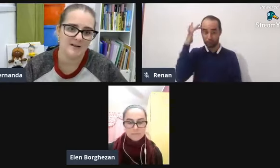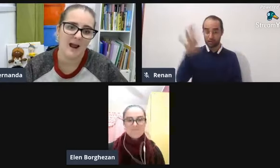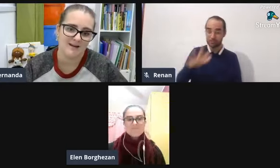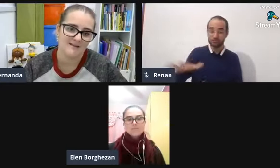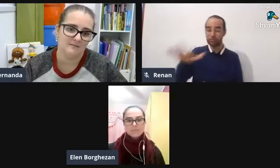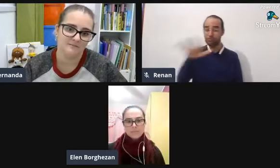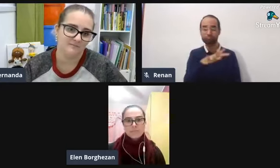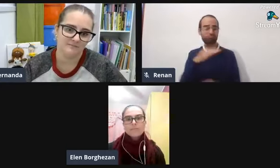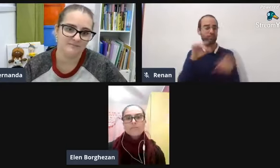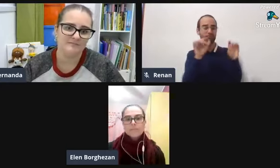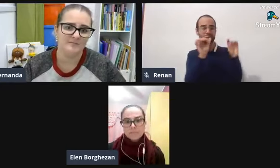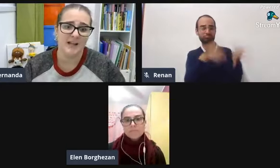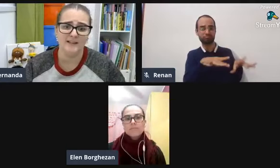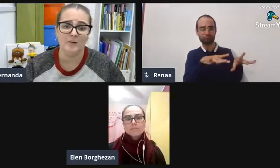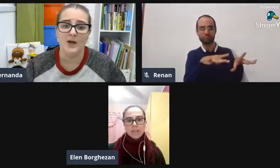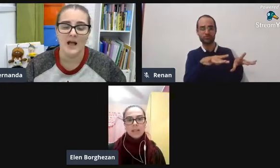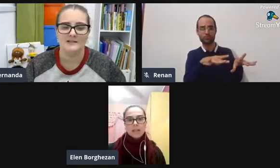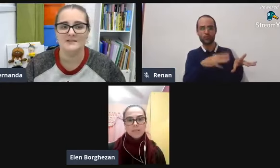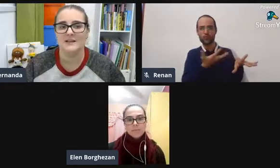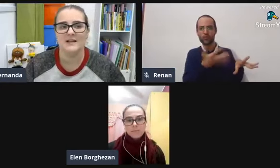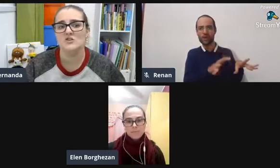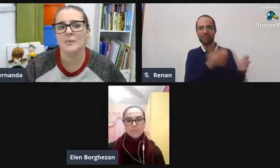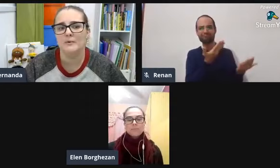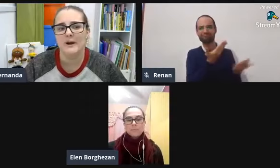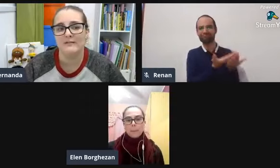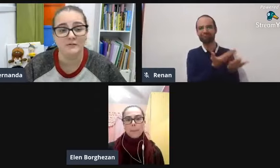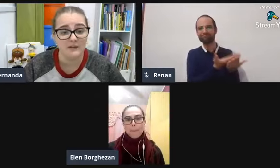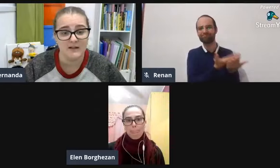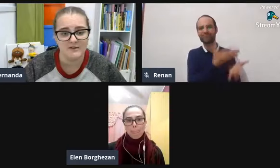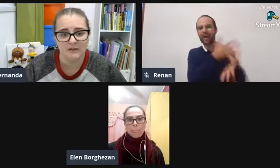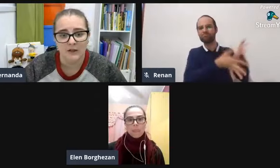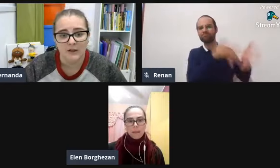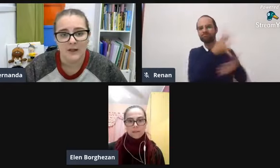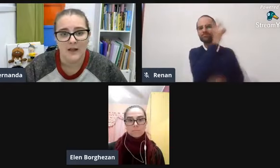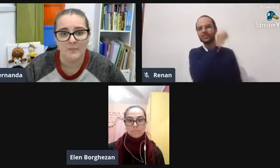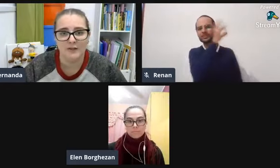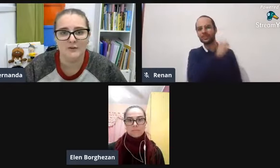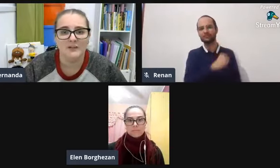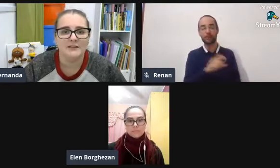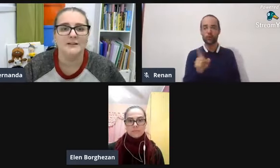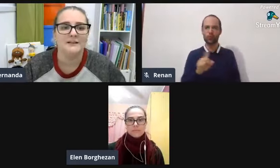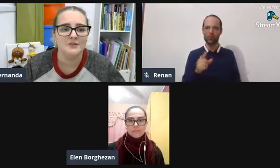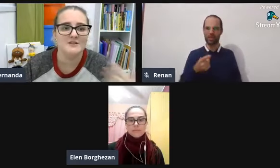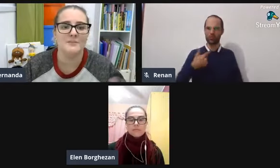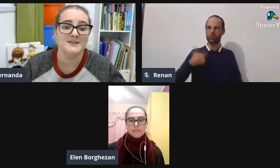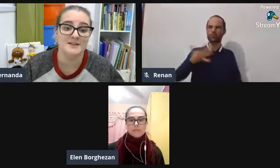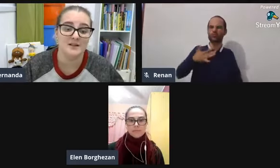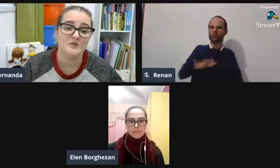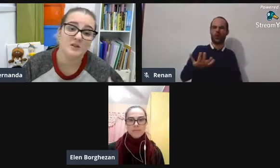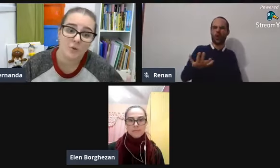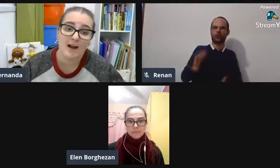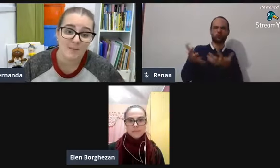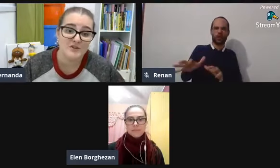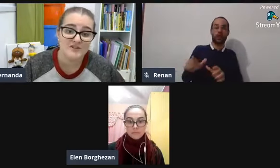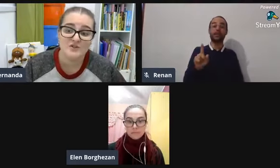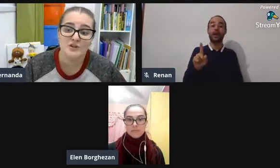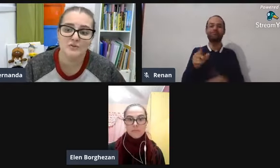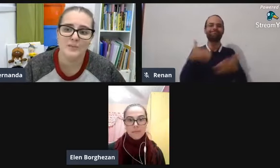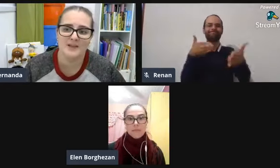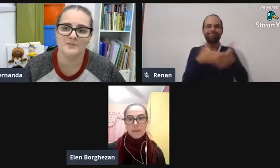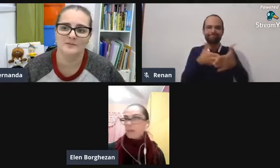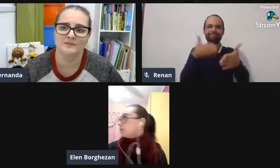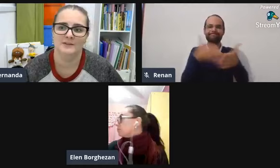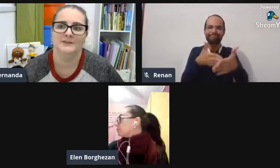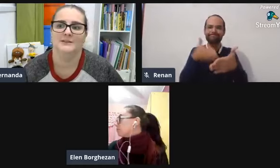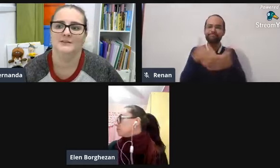a língua de sinais, né? Então, às vezes nem é só por má vontade. É porque tu tem tantos empecilhos que tu acaba